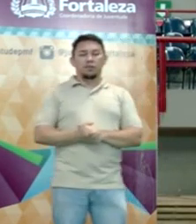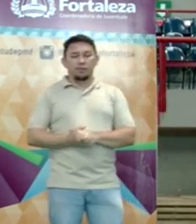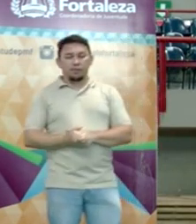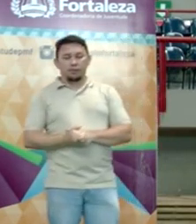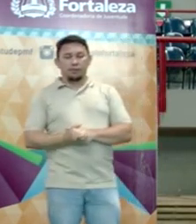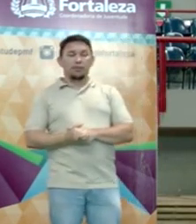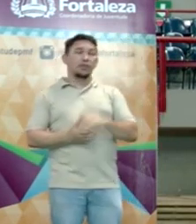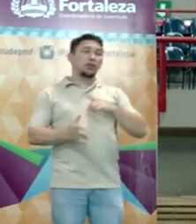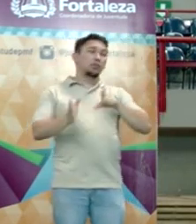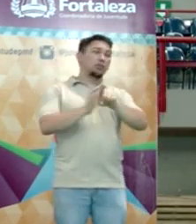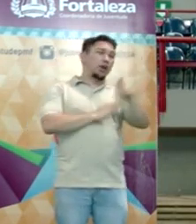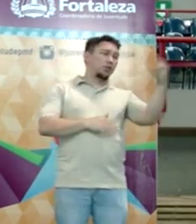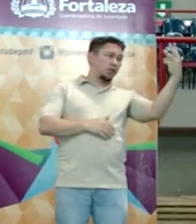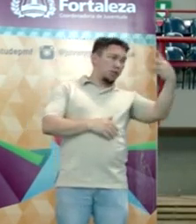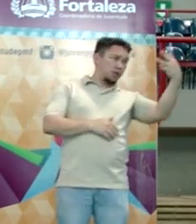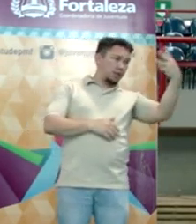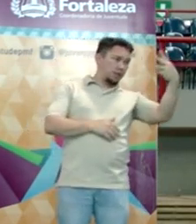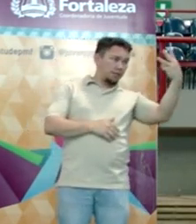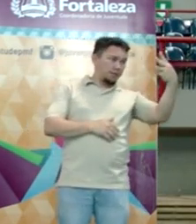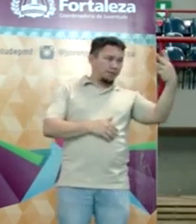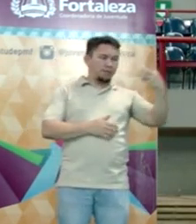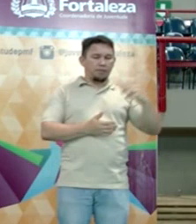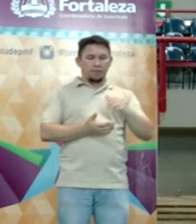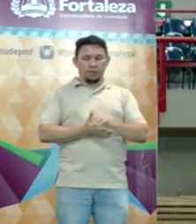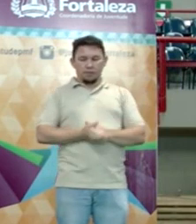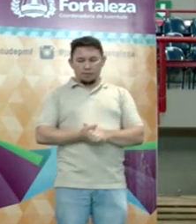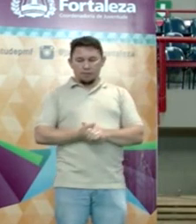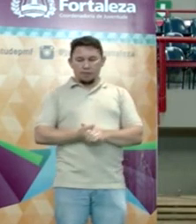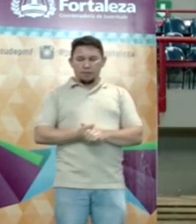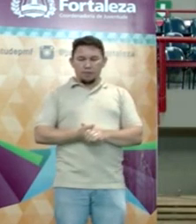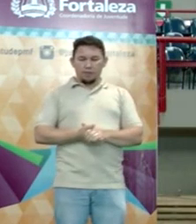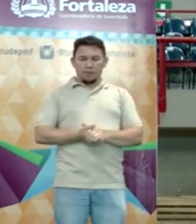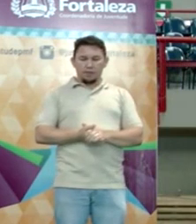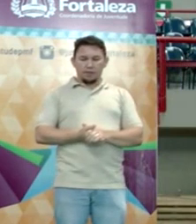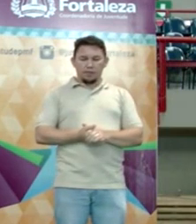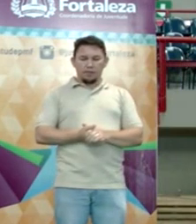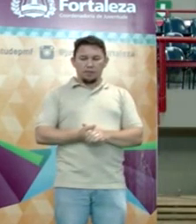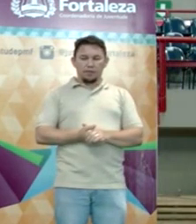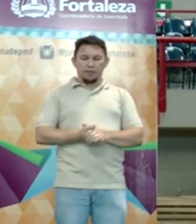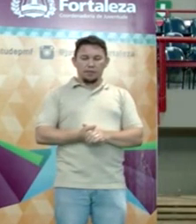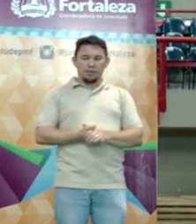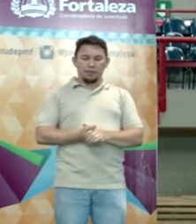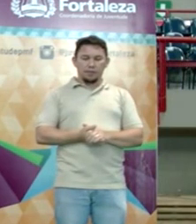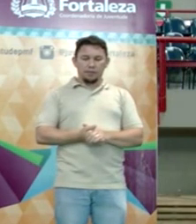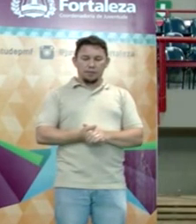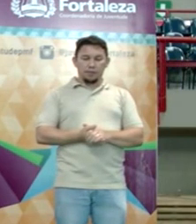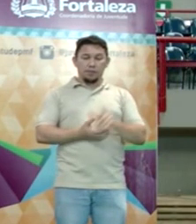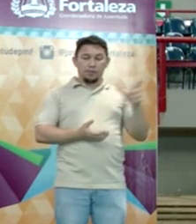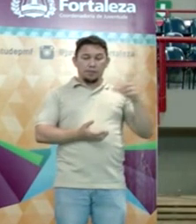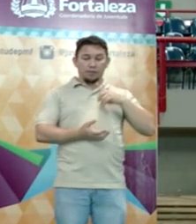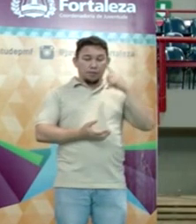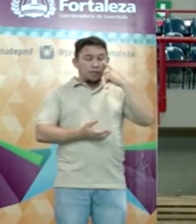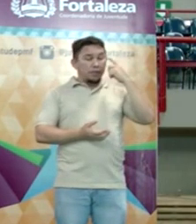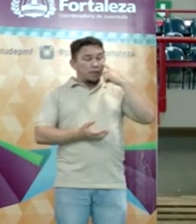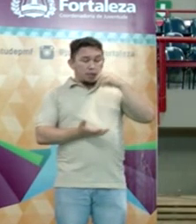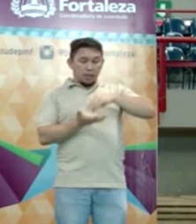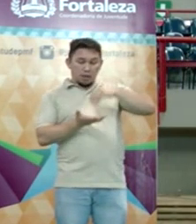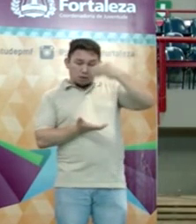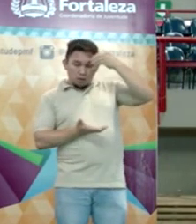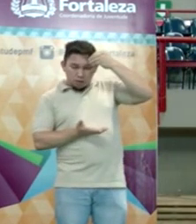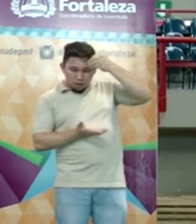olhe essa terceira questão. Tem aí, você tem o seguinte: aplicando essa teoria de